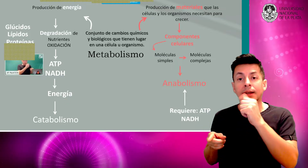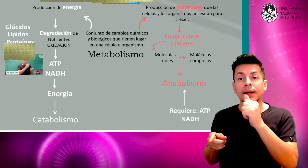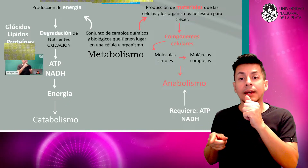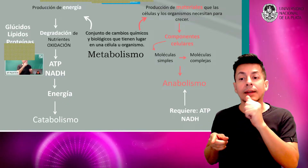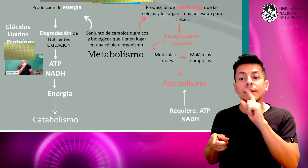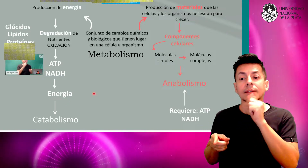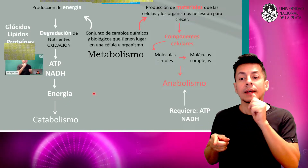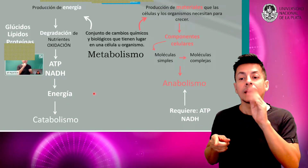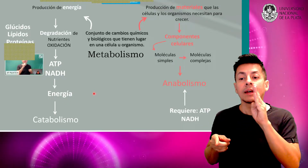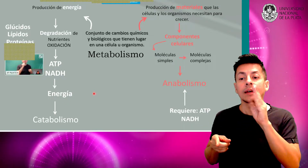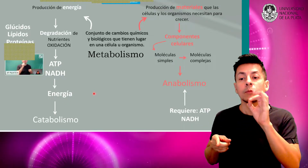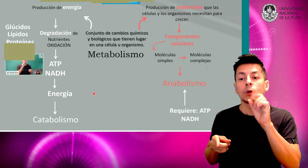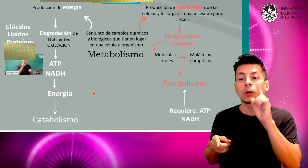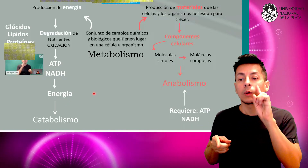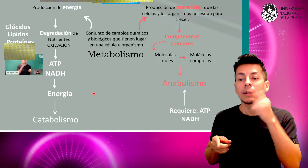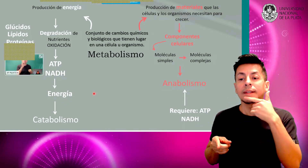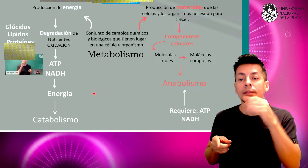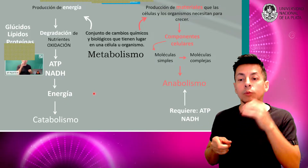catabolismo.